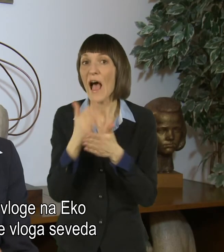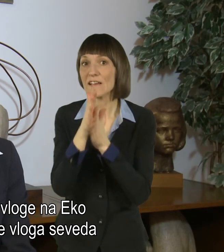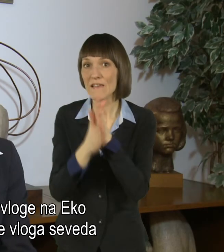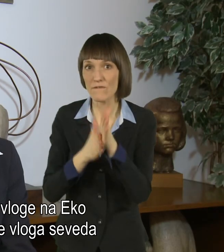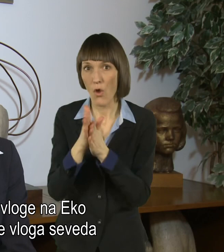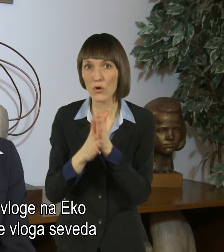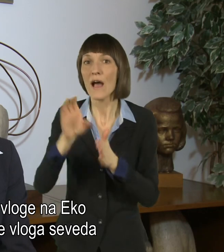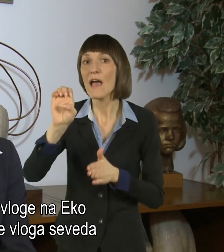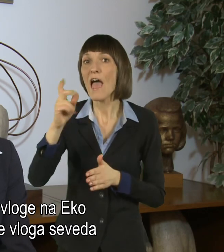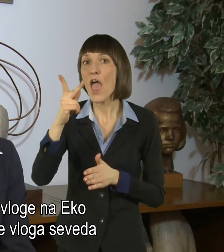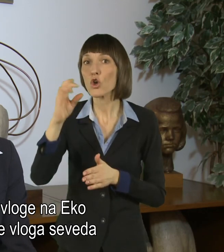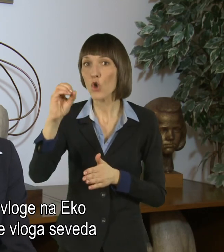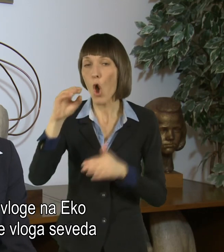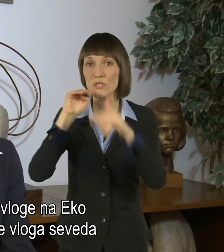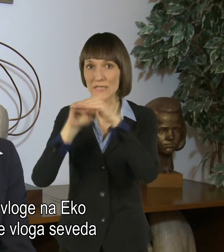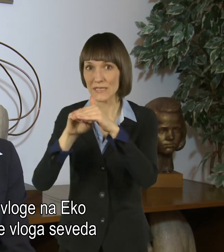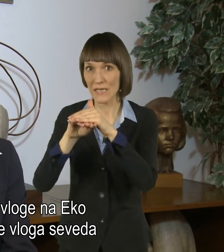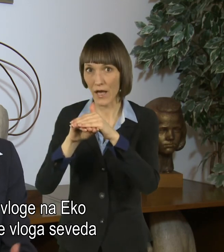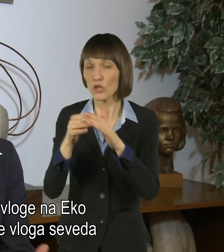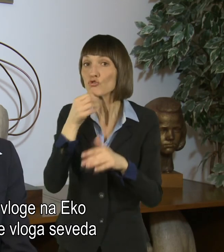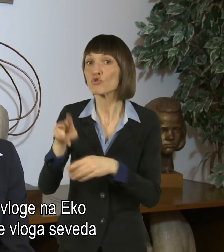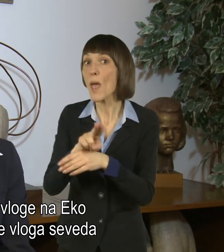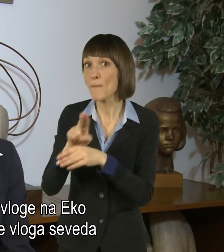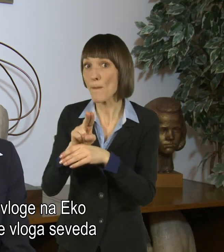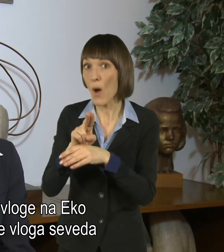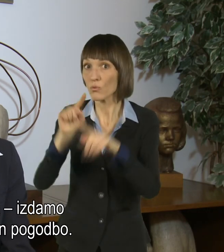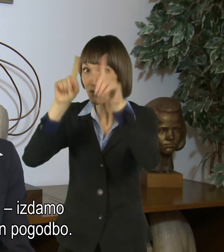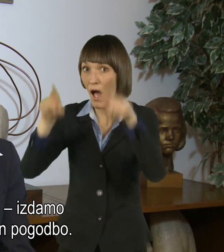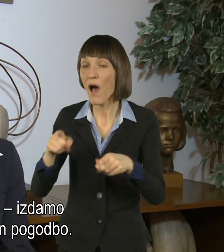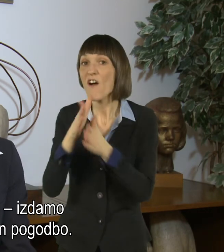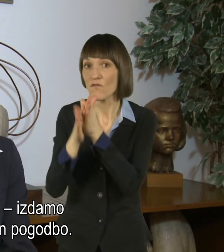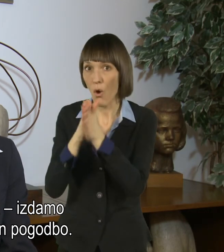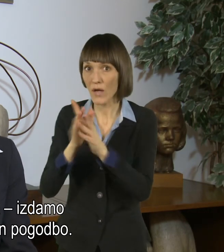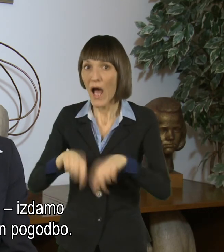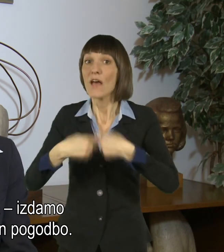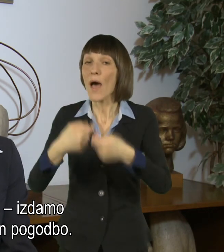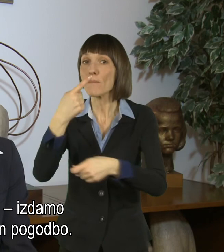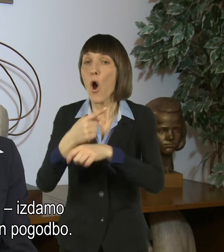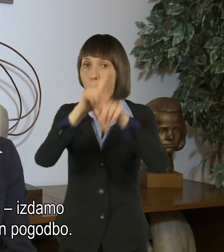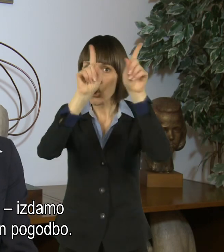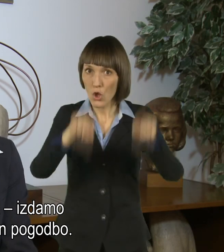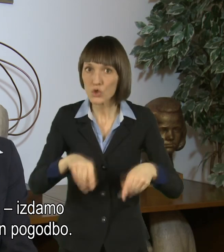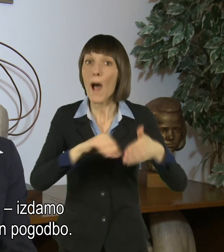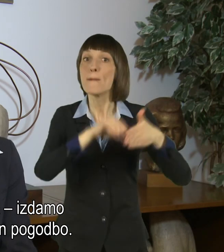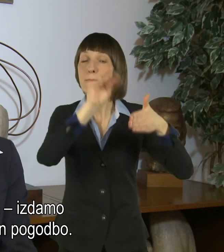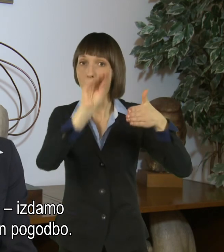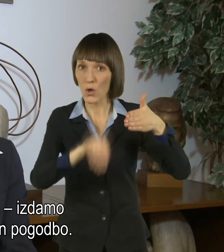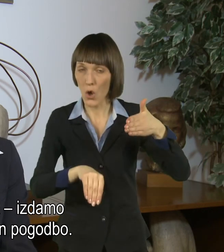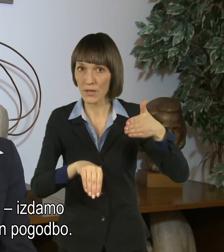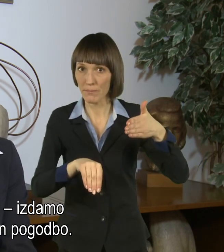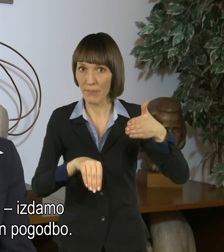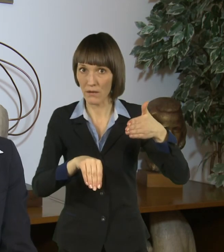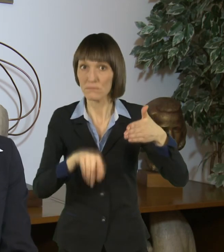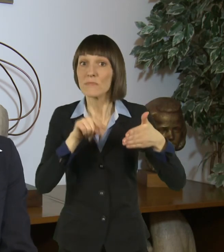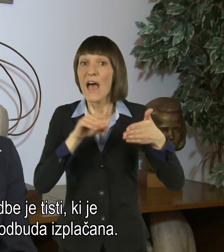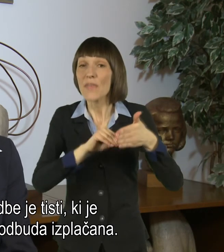Na podlagi vloge na Ekoskladu, torej če je vloga seveda popolna, izdamo odločbo in pa